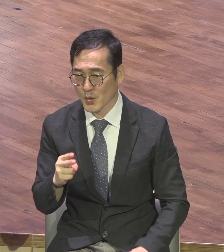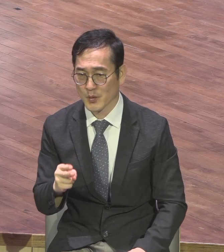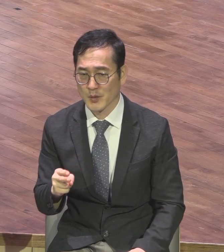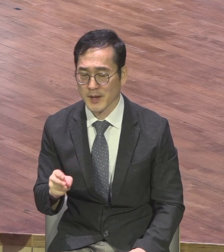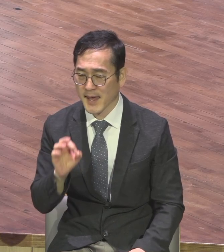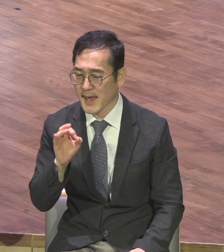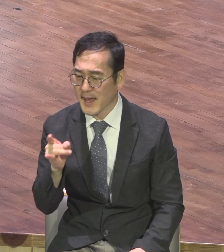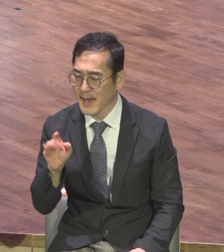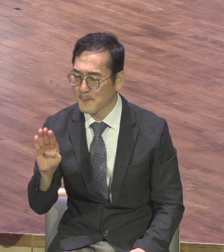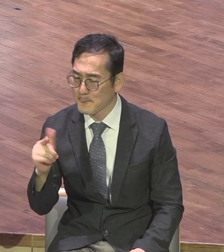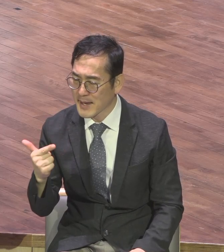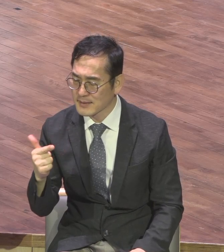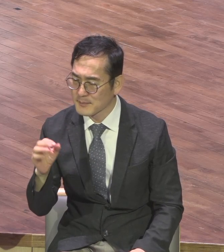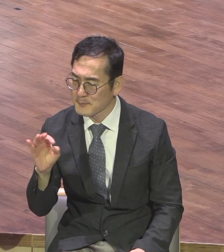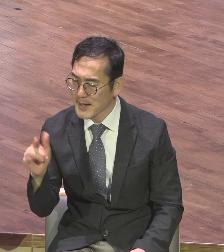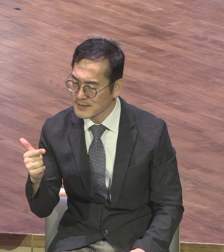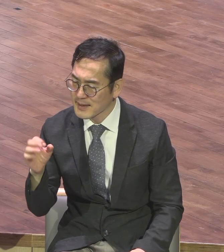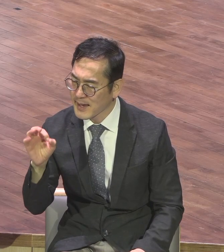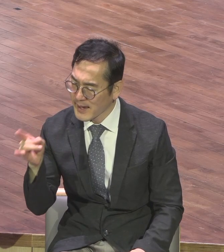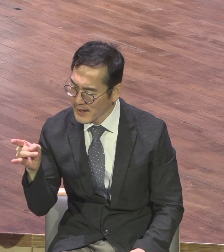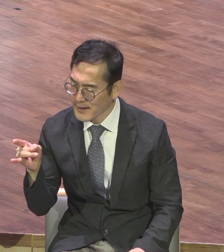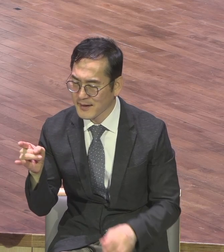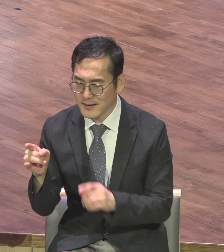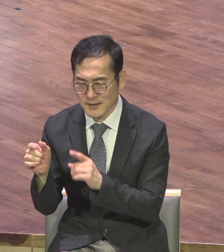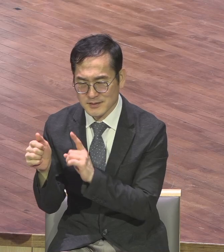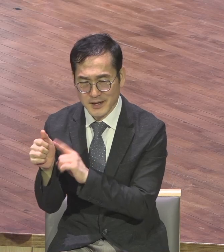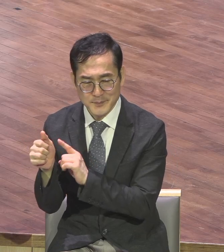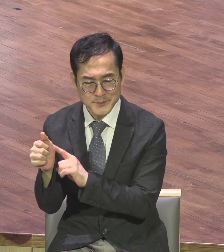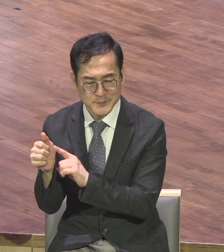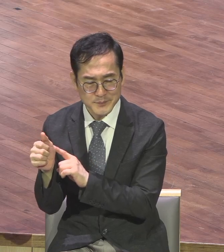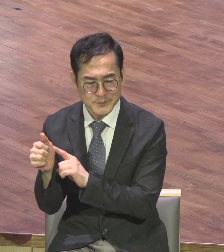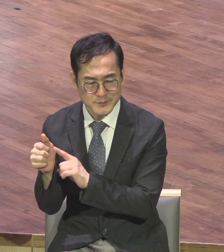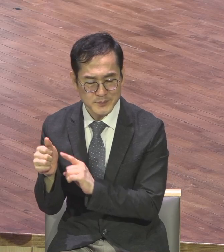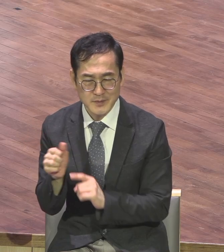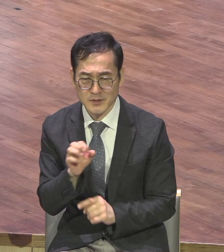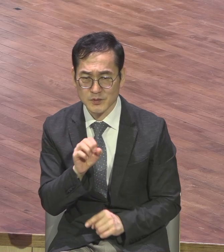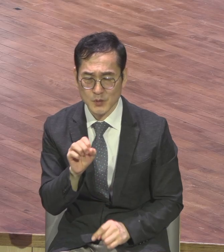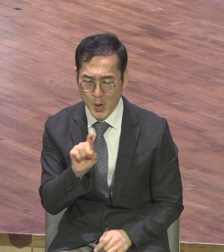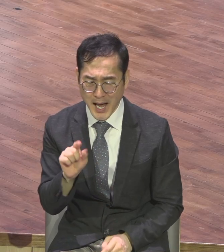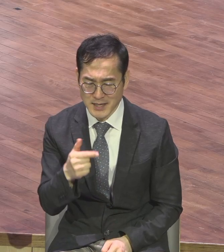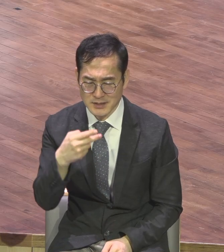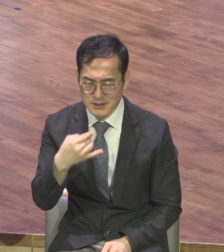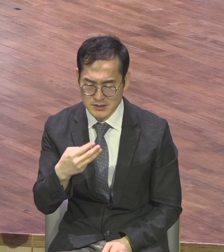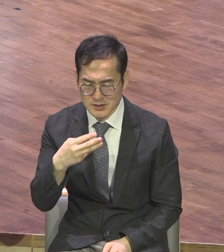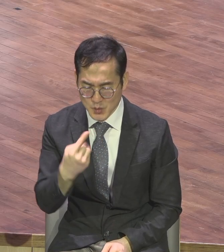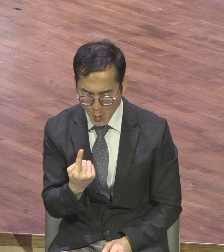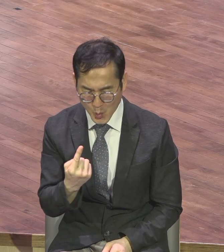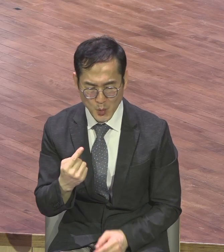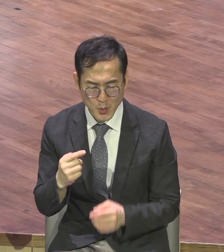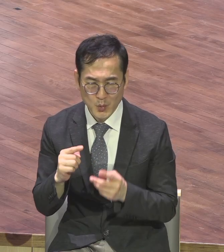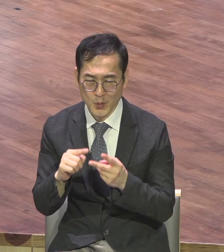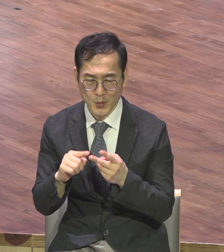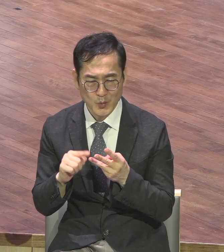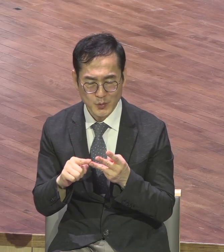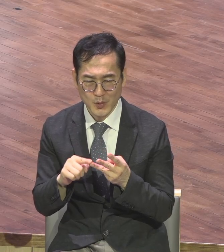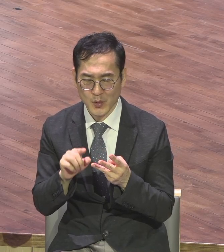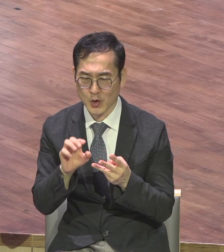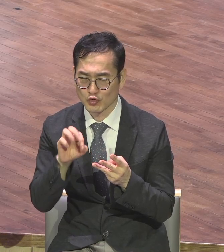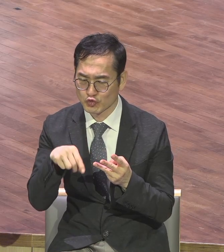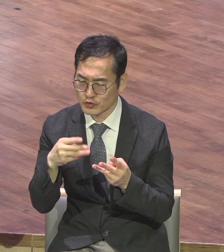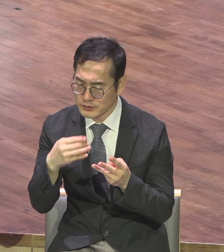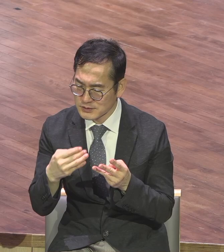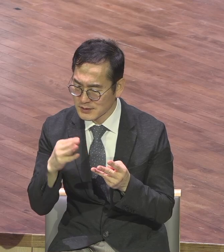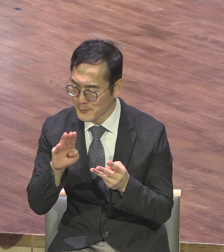교회를 위해서 많이 수고한 마리아, 바울과 함께 가졌던 안드로고와 유니아, 사랑하는 암볼리아, 동역자